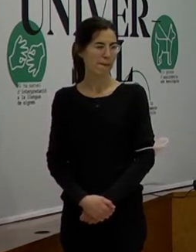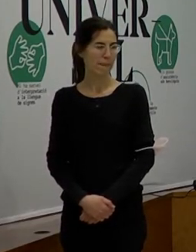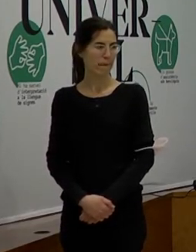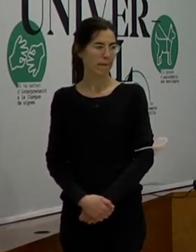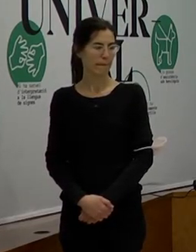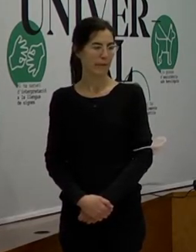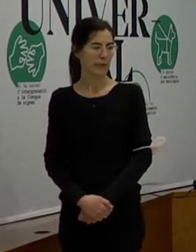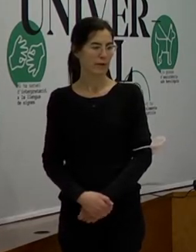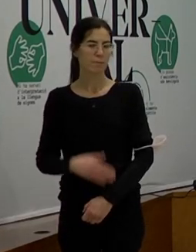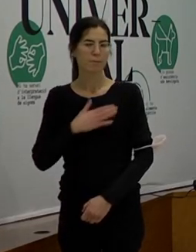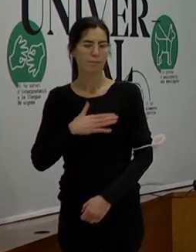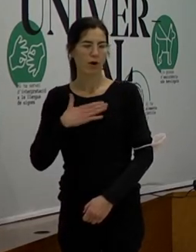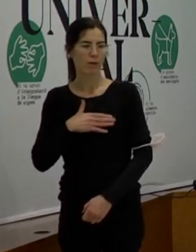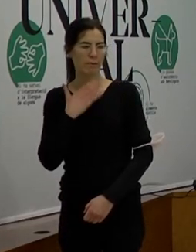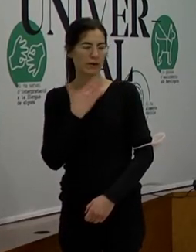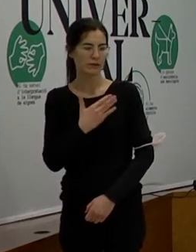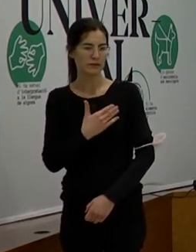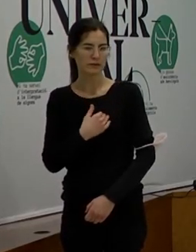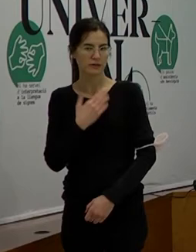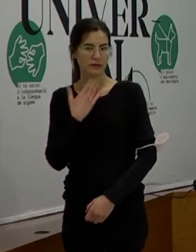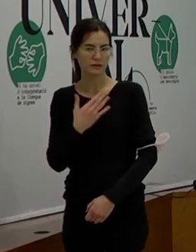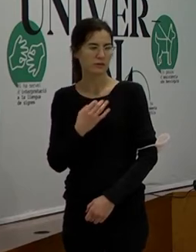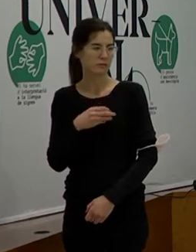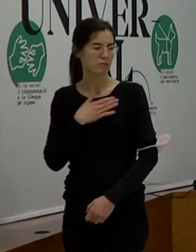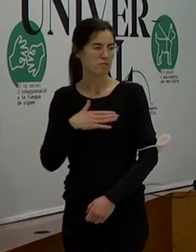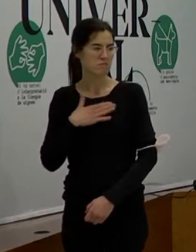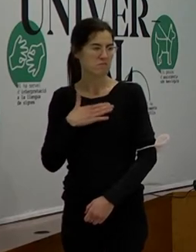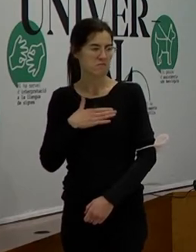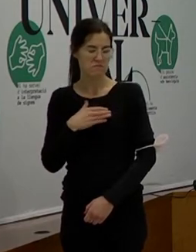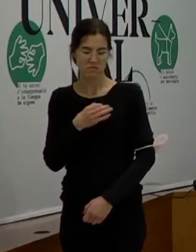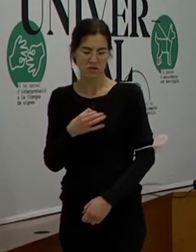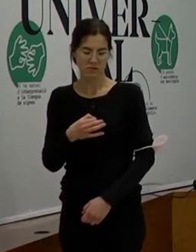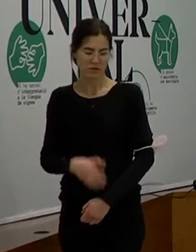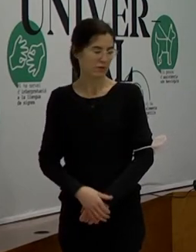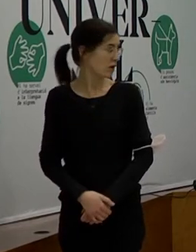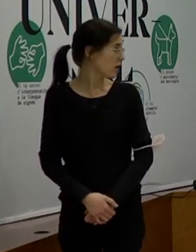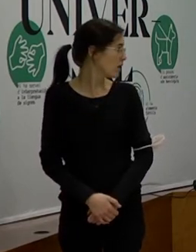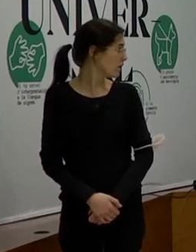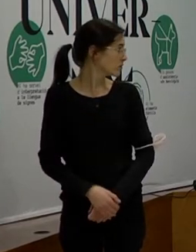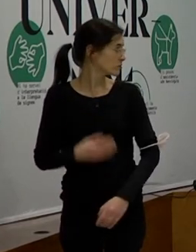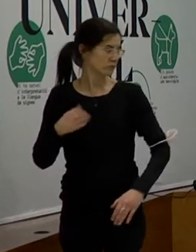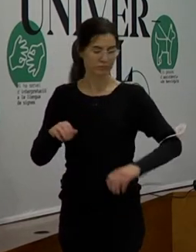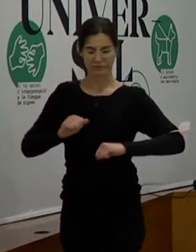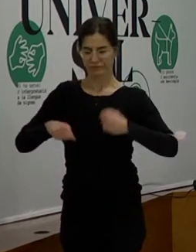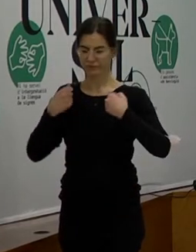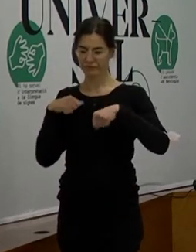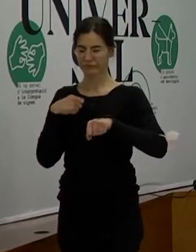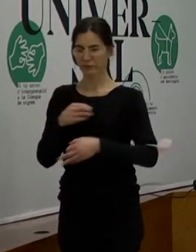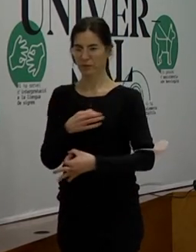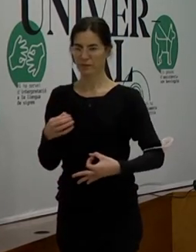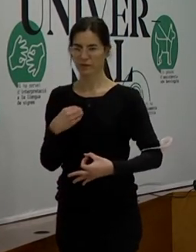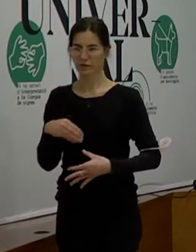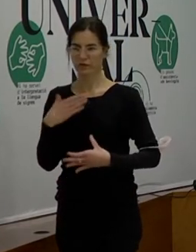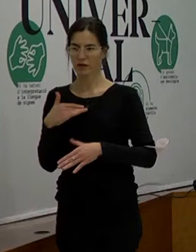sí, gràcies, molt amable. Gràcies, sí, molt millor, molt millor, molt millor. Sí, amb molt, perfectament.